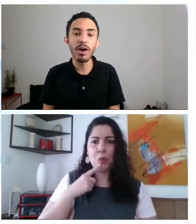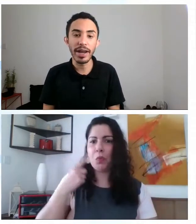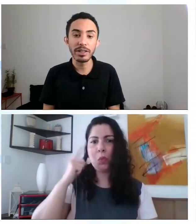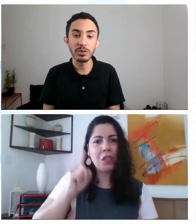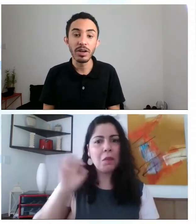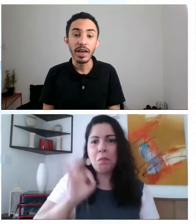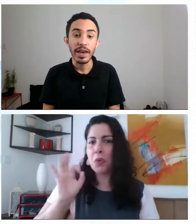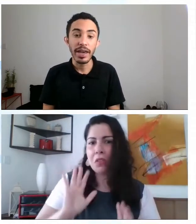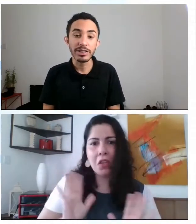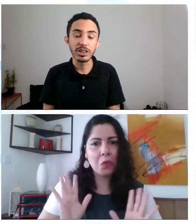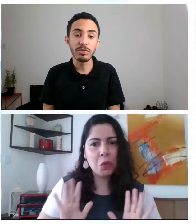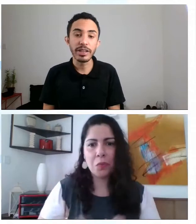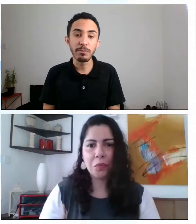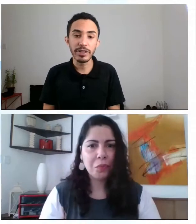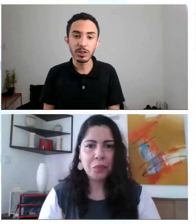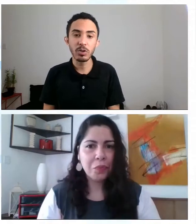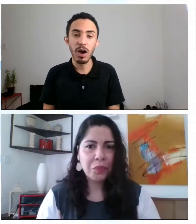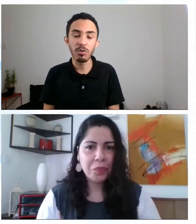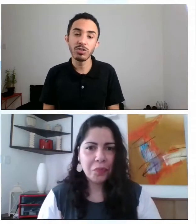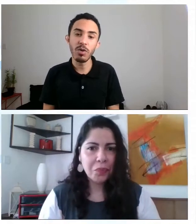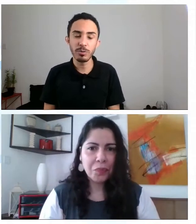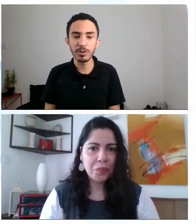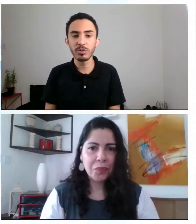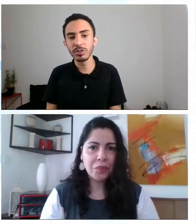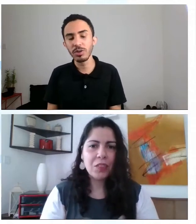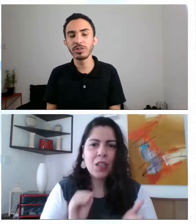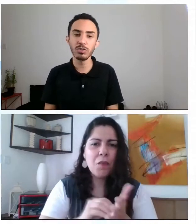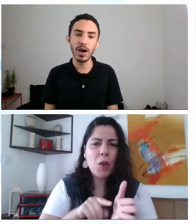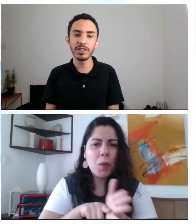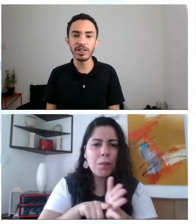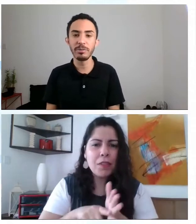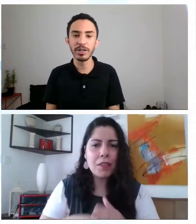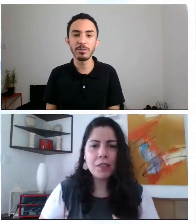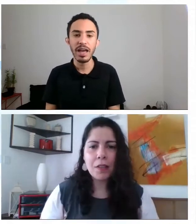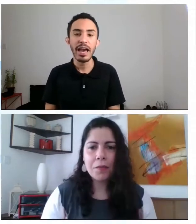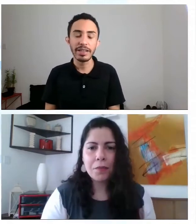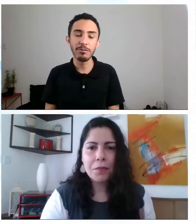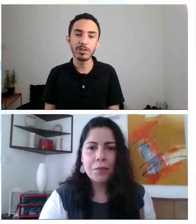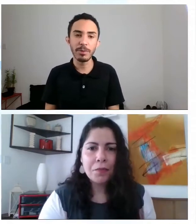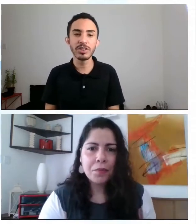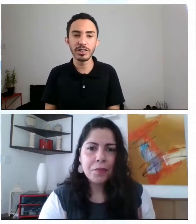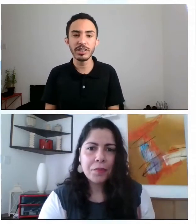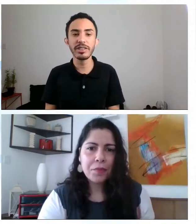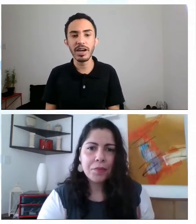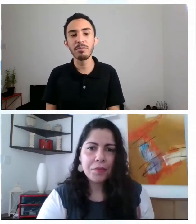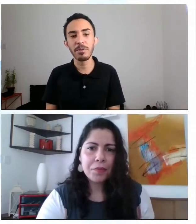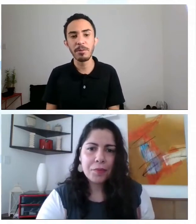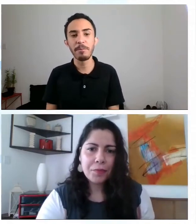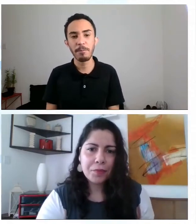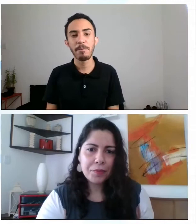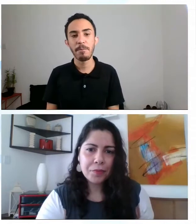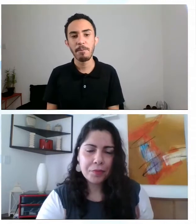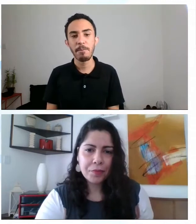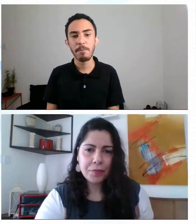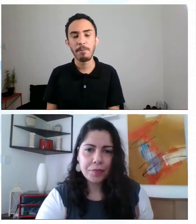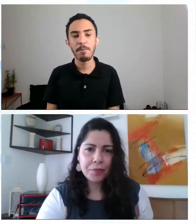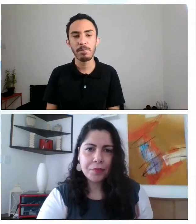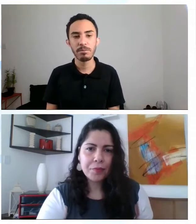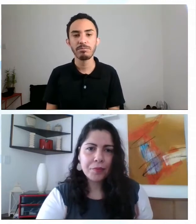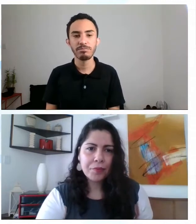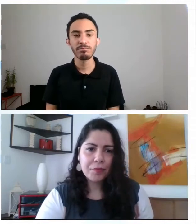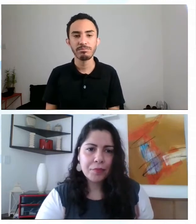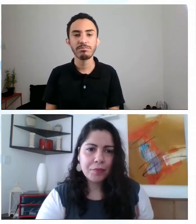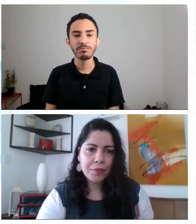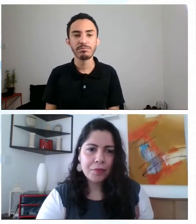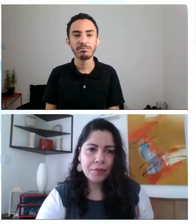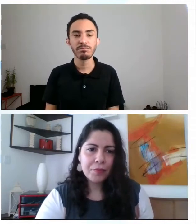tão concreto. A gente não tem esse percentual de quantas pessoas surdas são usuárias de Libras. Ainda falta pesquisa nesse campo. Essa era uma